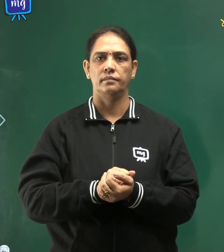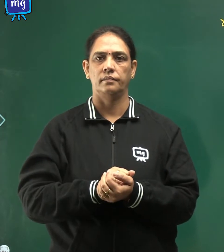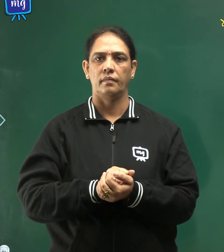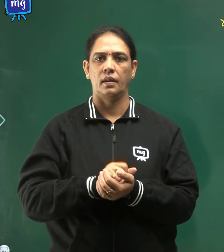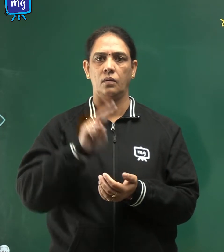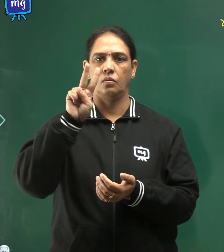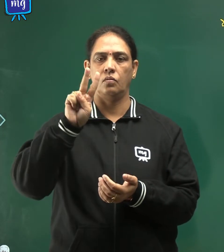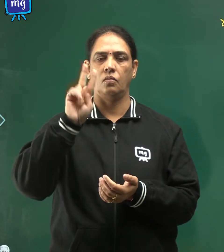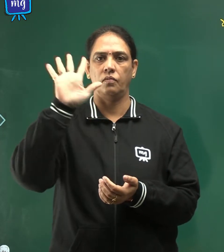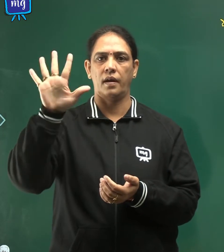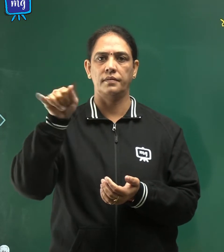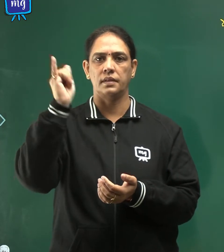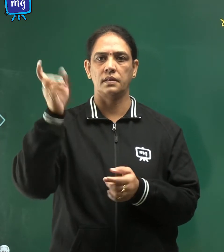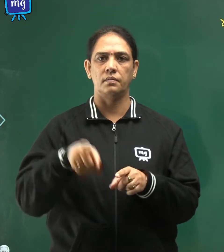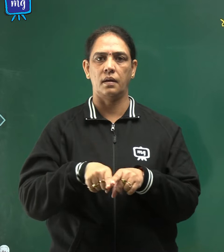256 बराबर